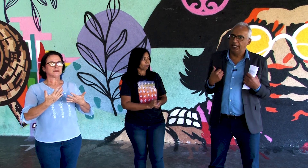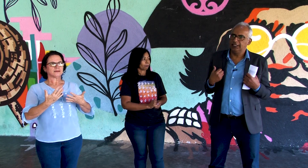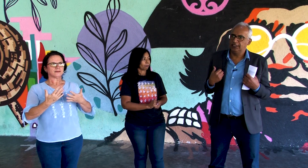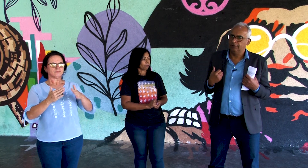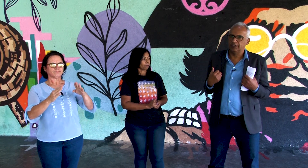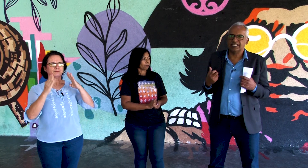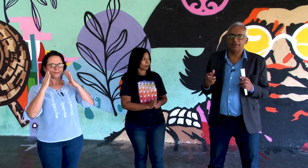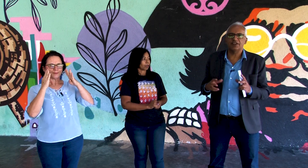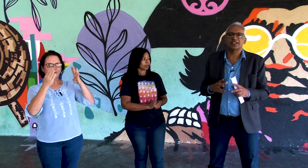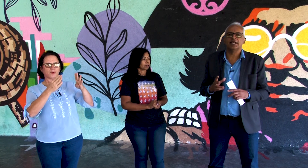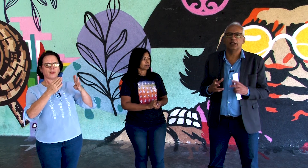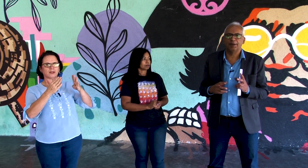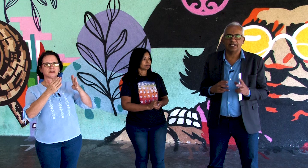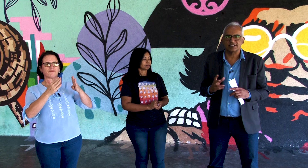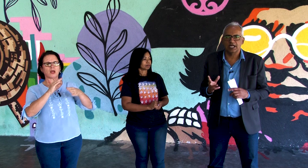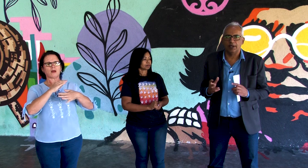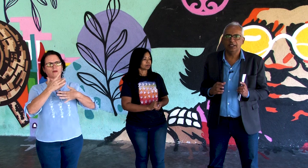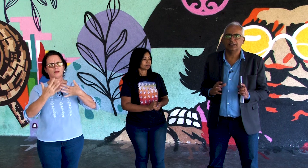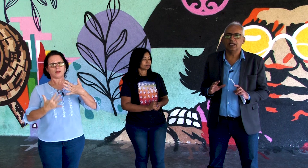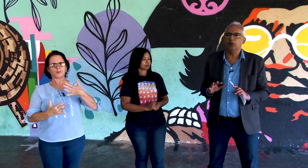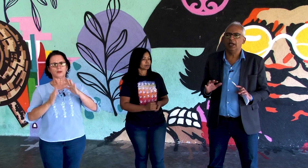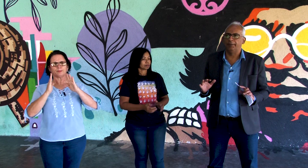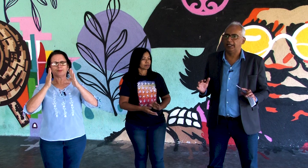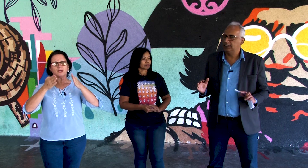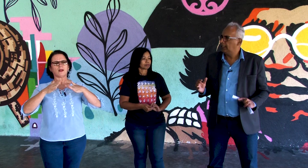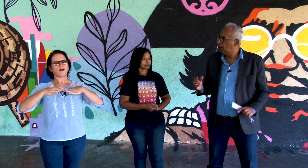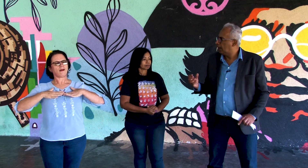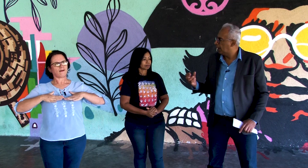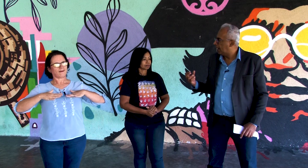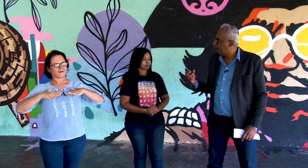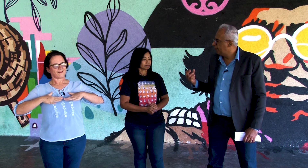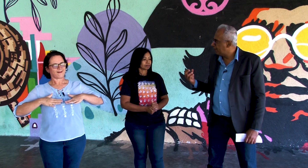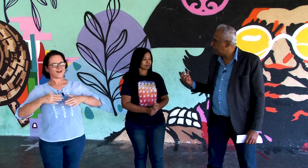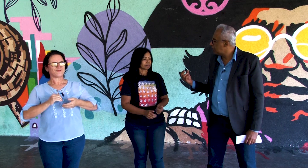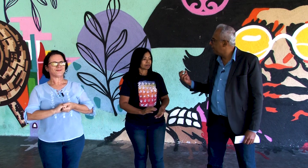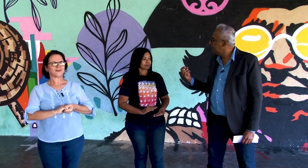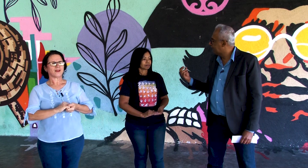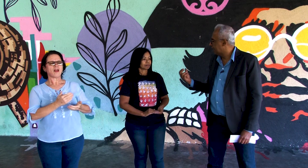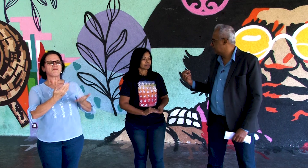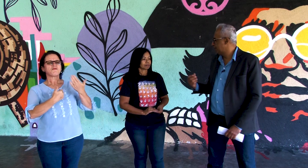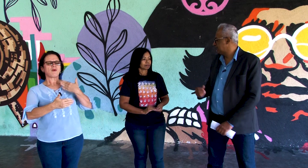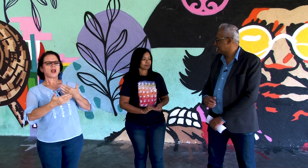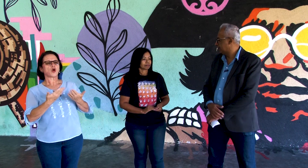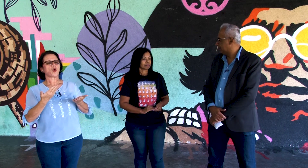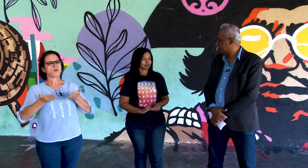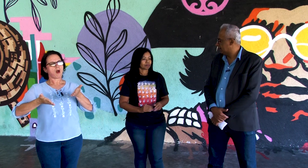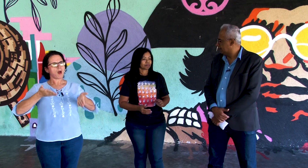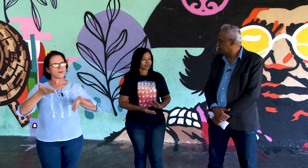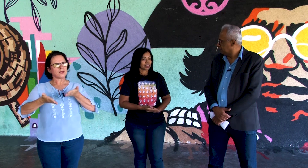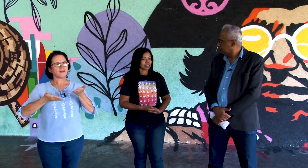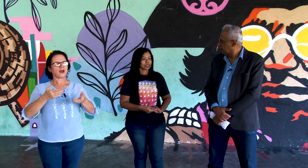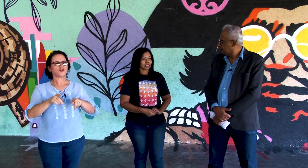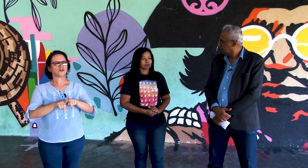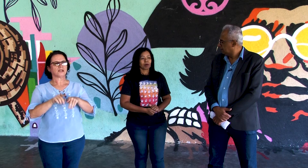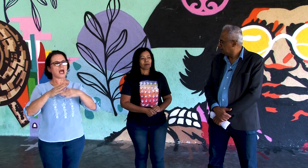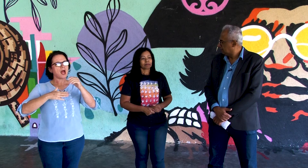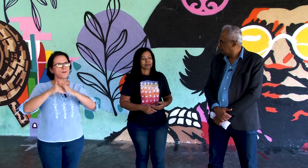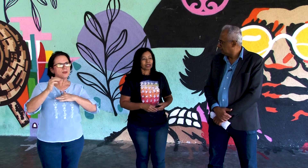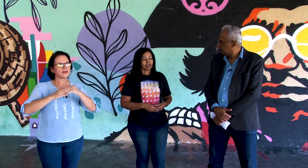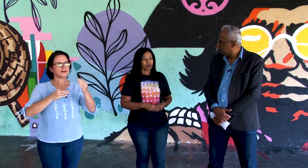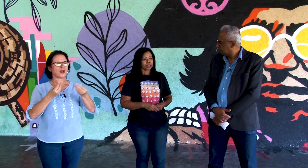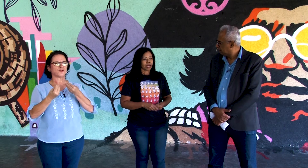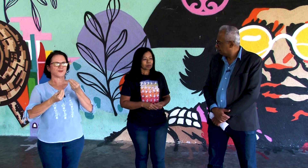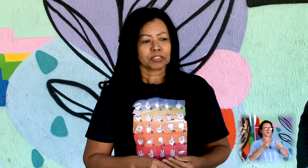para a gente, você estava fazendo a interpretação ali tranquilamente. Me fala de habilidades que precisa ter.